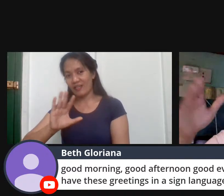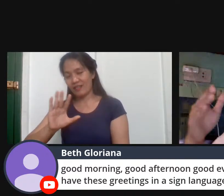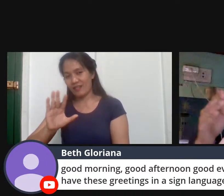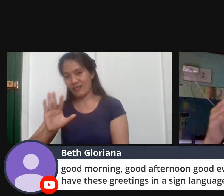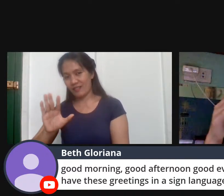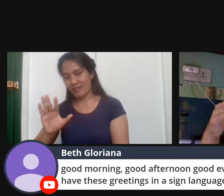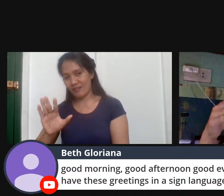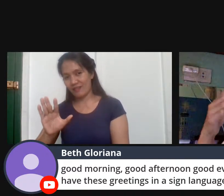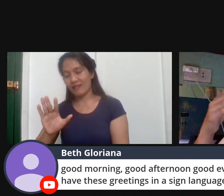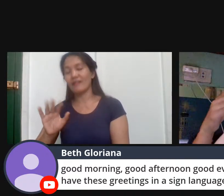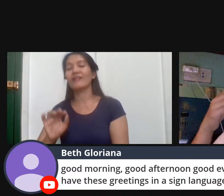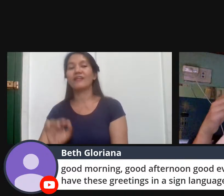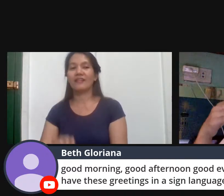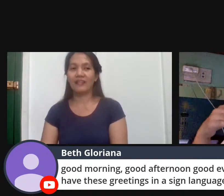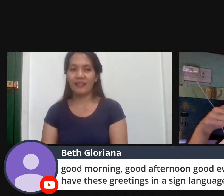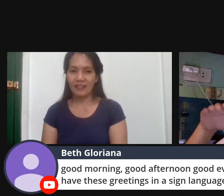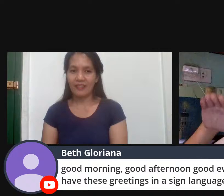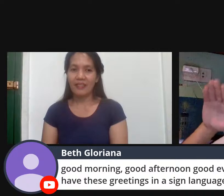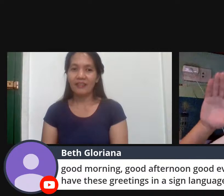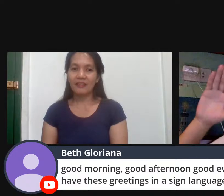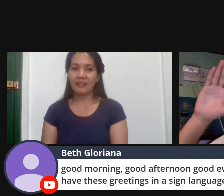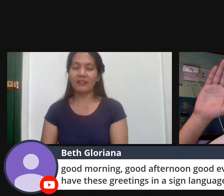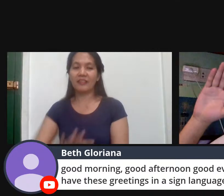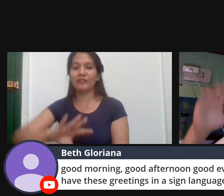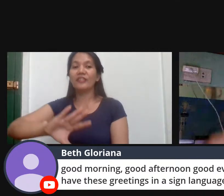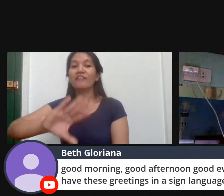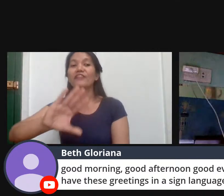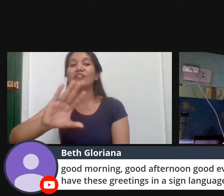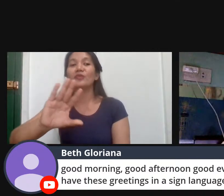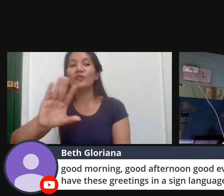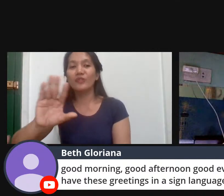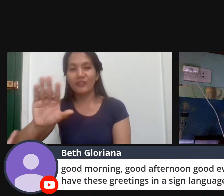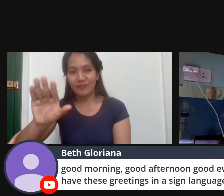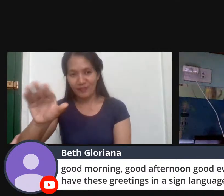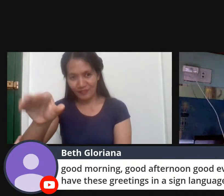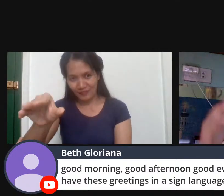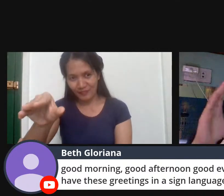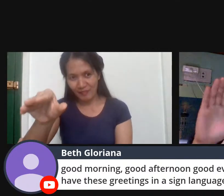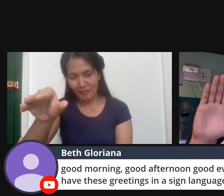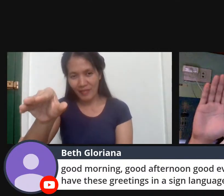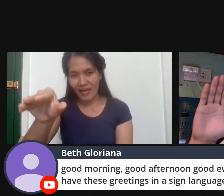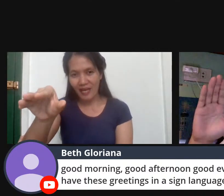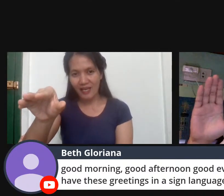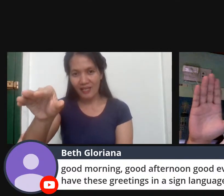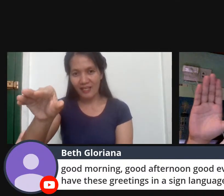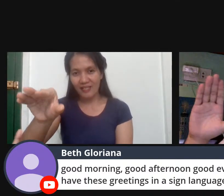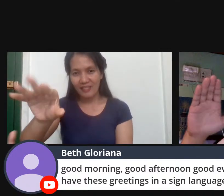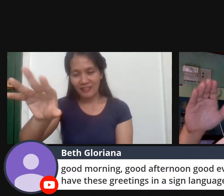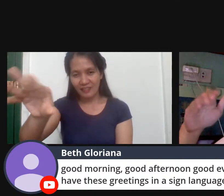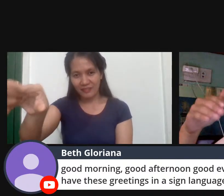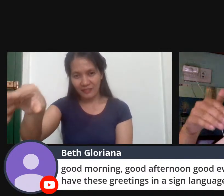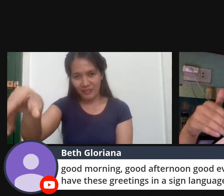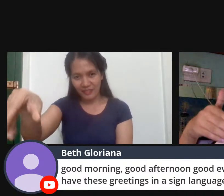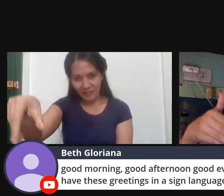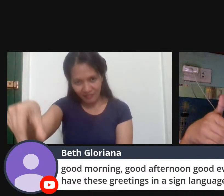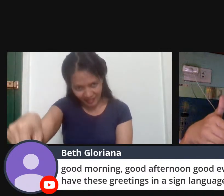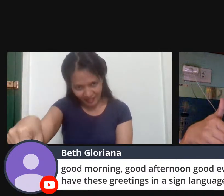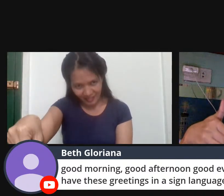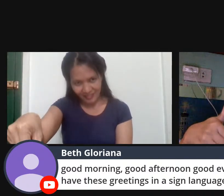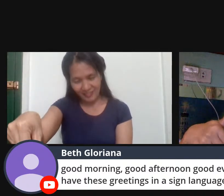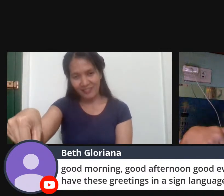Ganon, kabukas siya. Uh, the good afternoon. Pababa. Pababa.